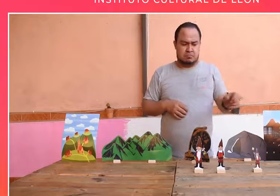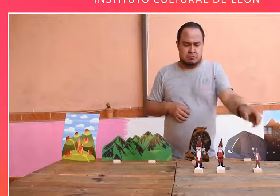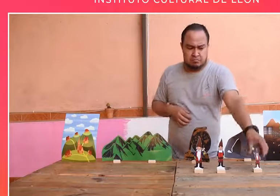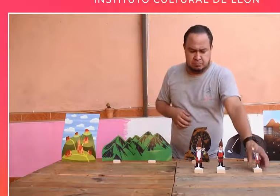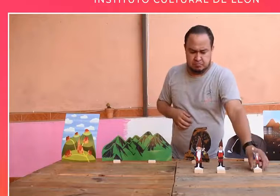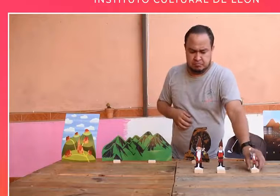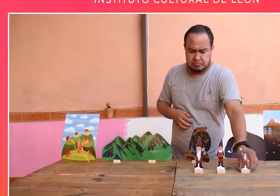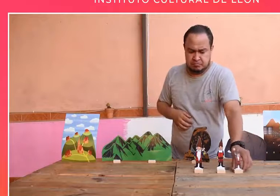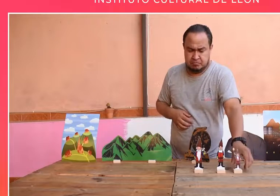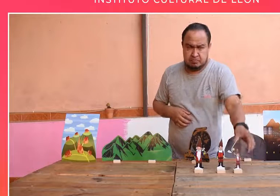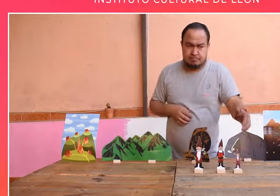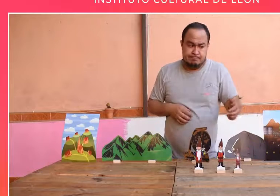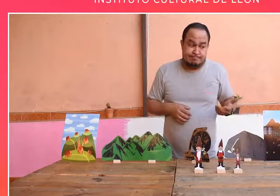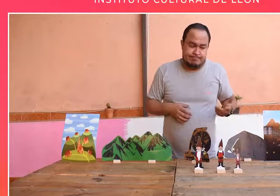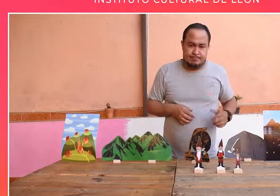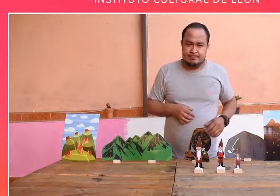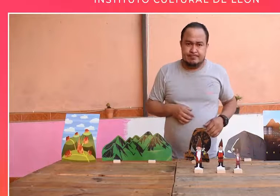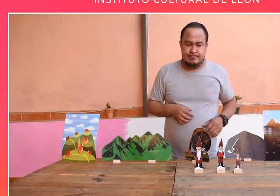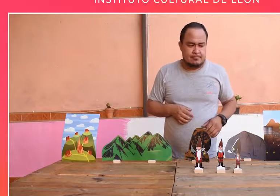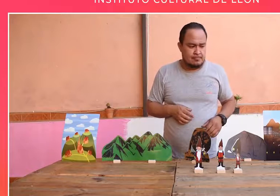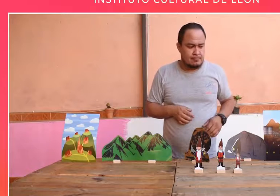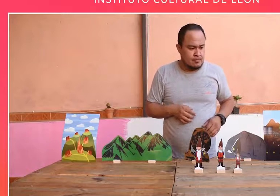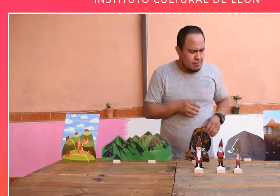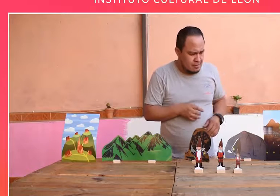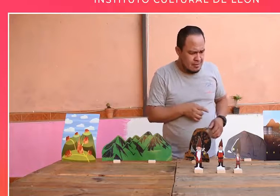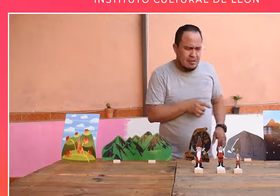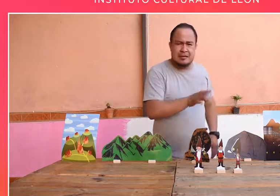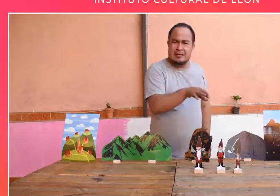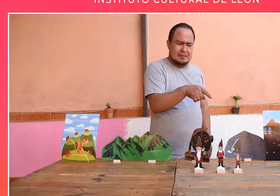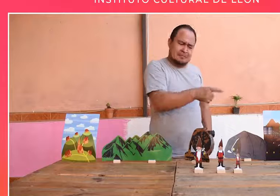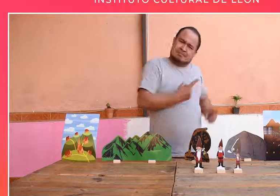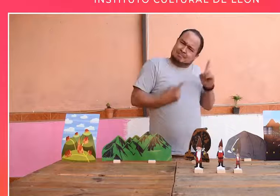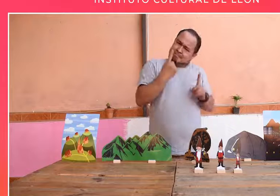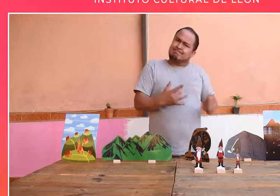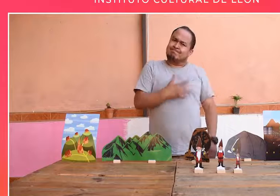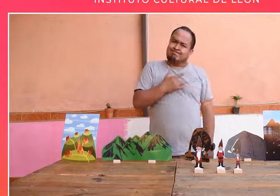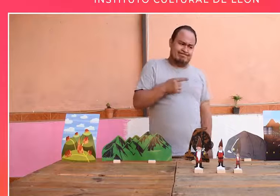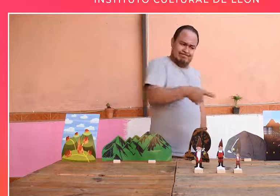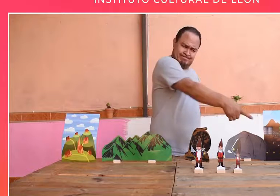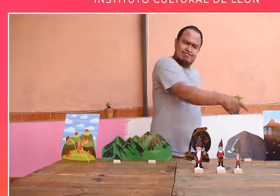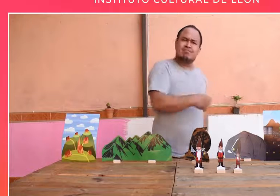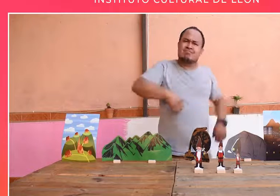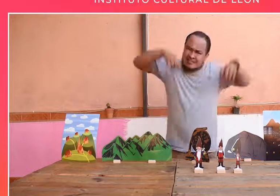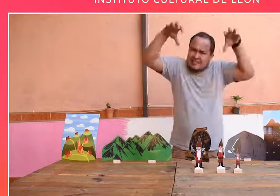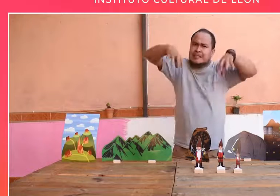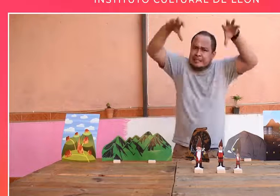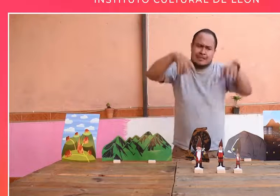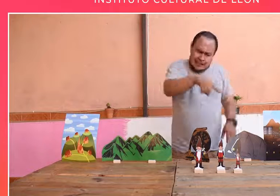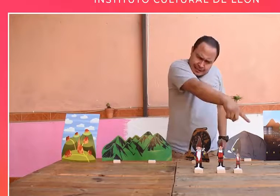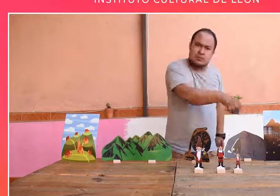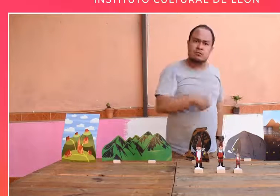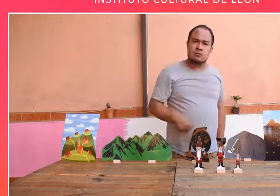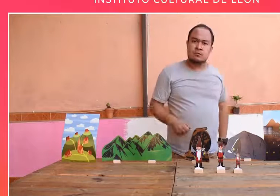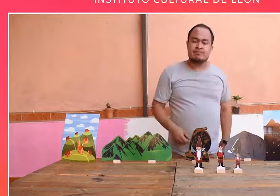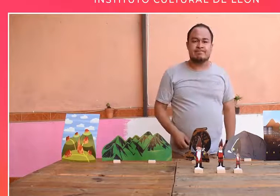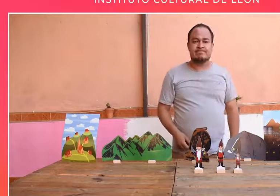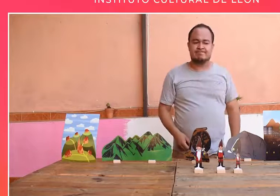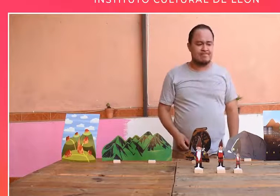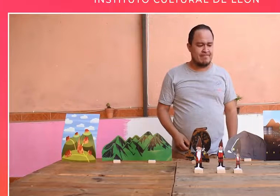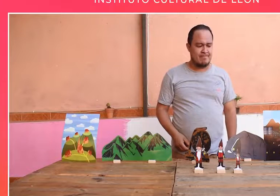Los gnomos les parecía extraño. Estaban seguros de que algo estaba pasando afuera y de que las lluvias